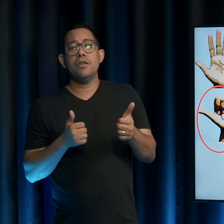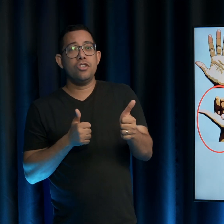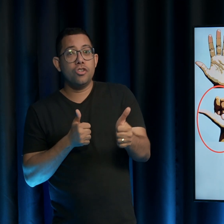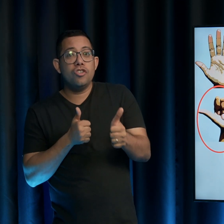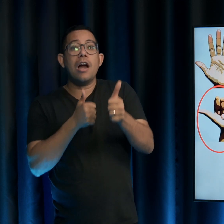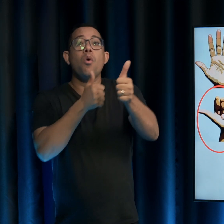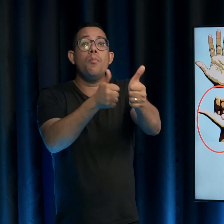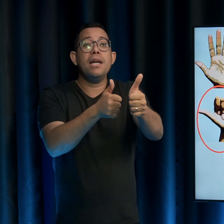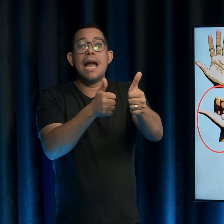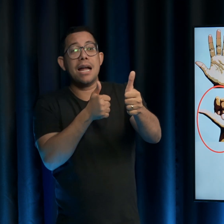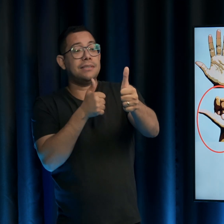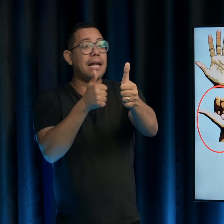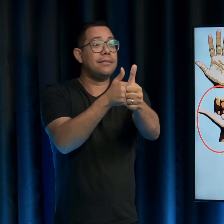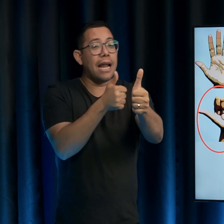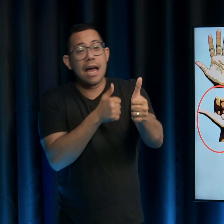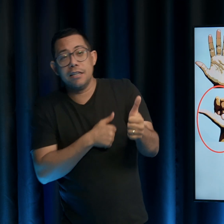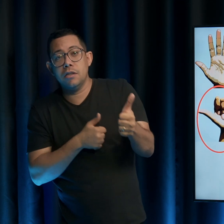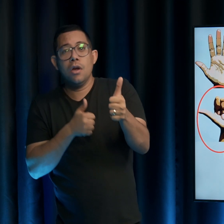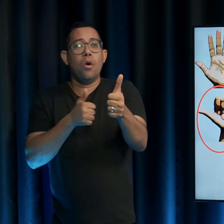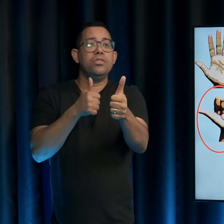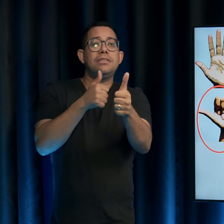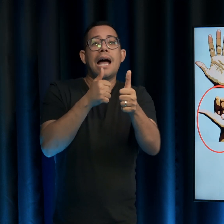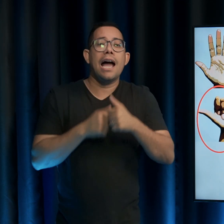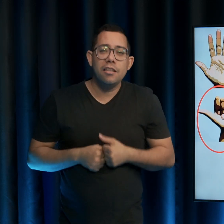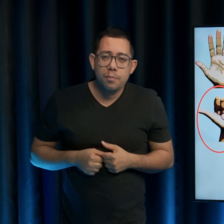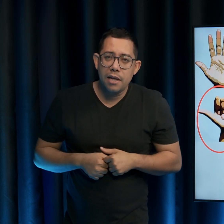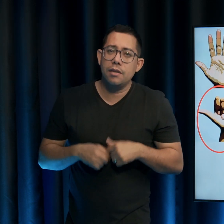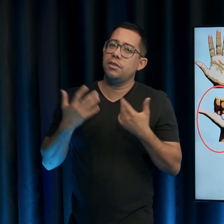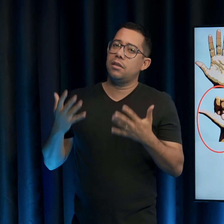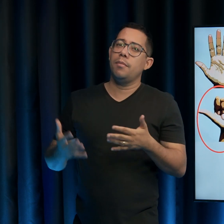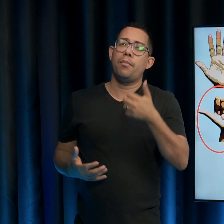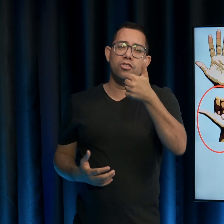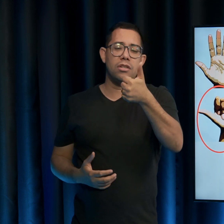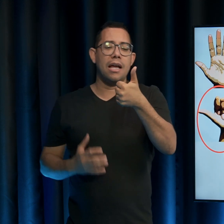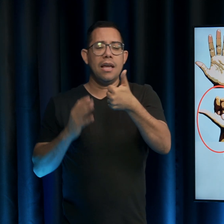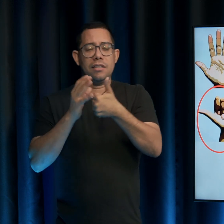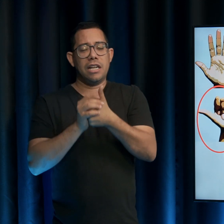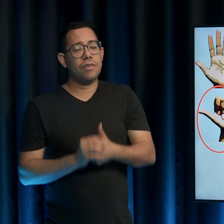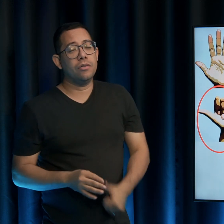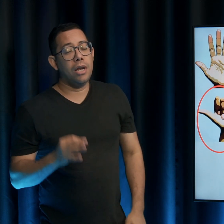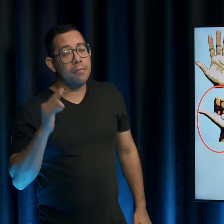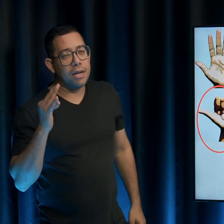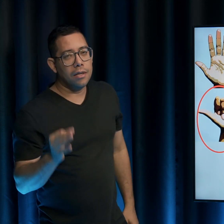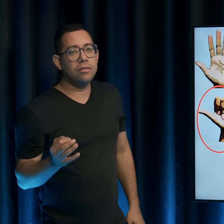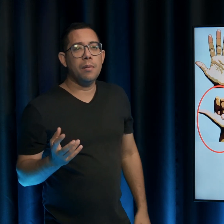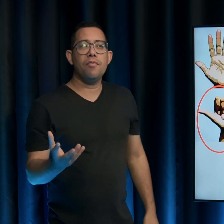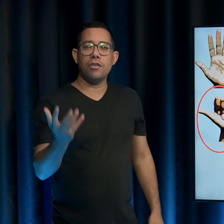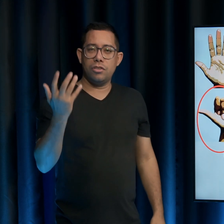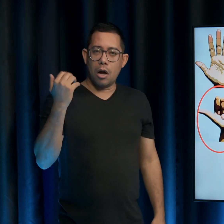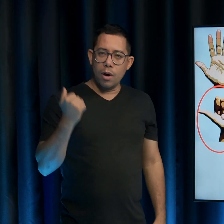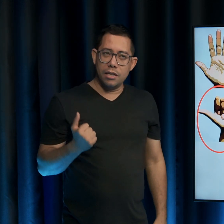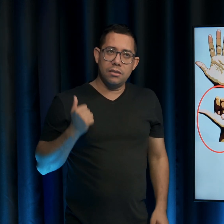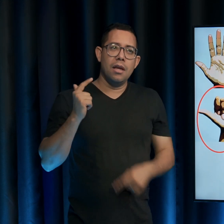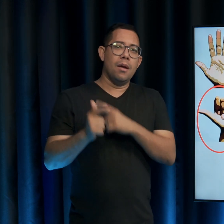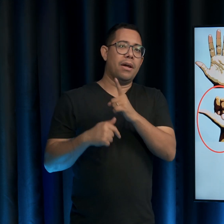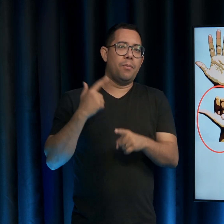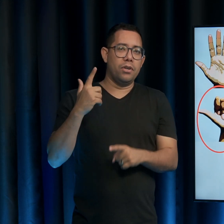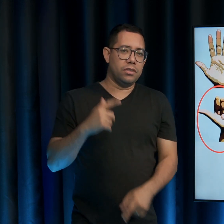sentido de acompanhar, de estar atrás ou de estar à espreita. Você também pode utilizar esse classificador. Lembrando, sempre faz o sinal antes, para depois você